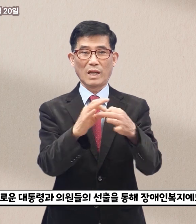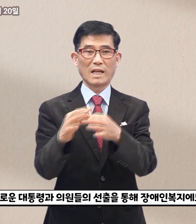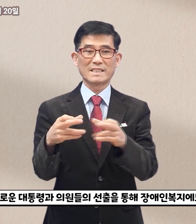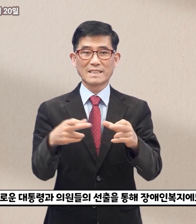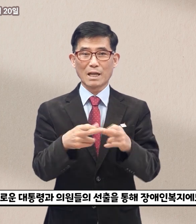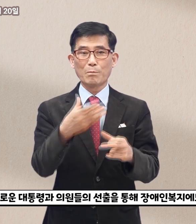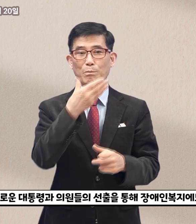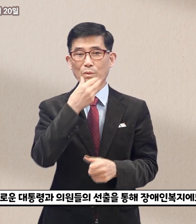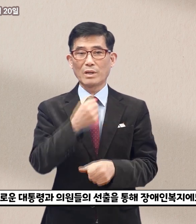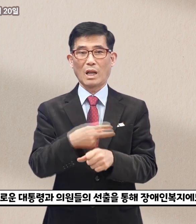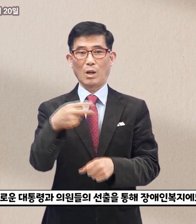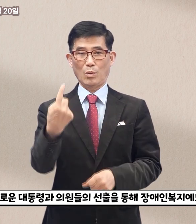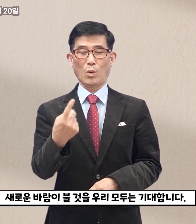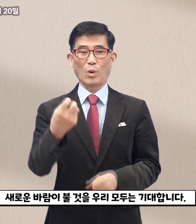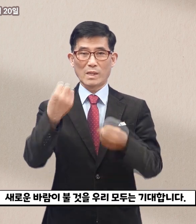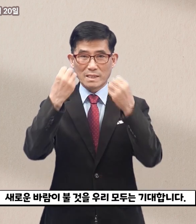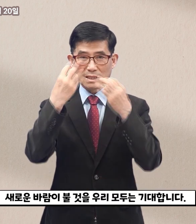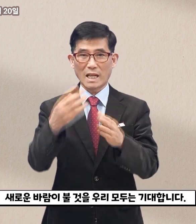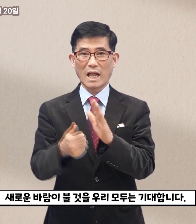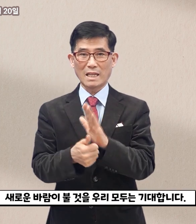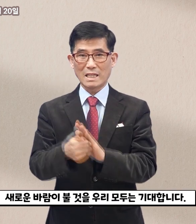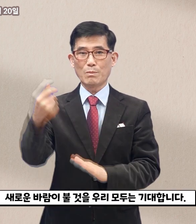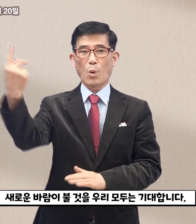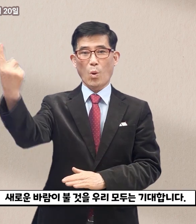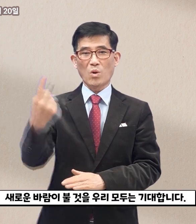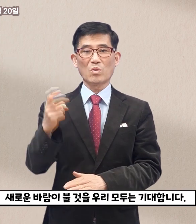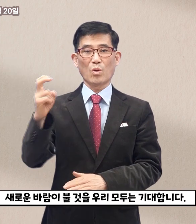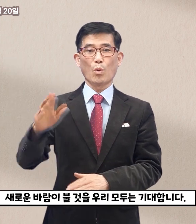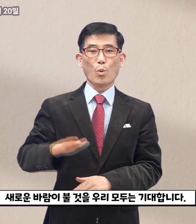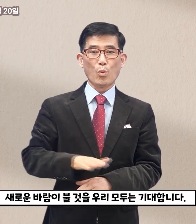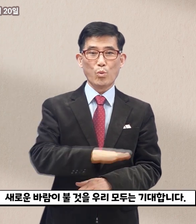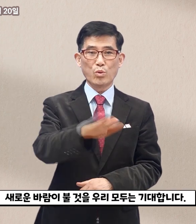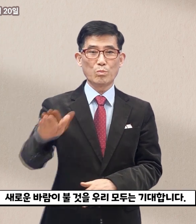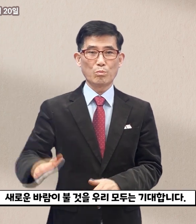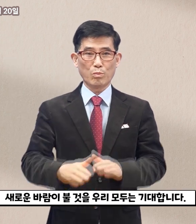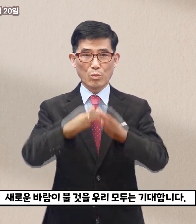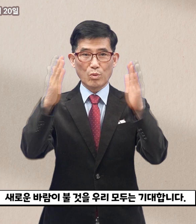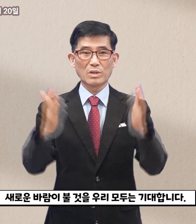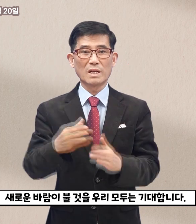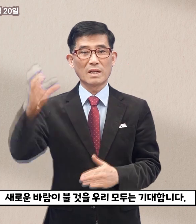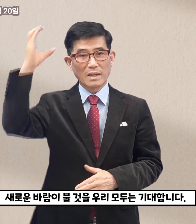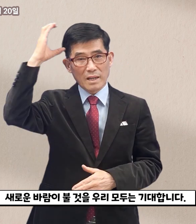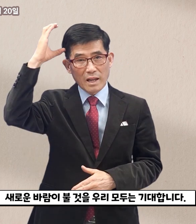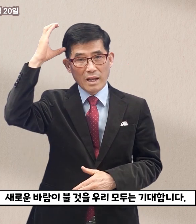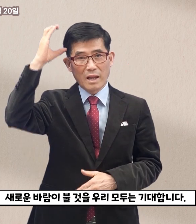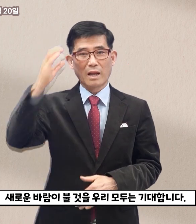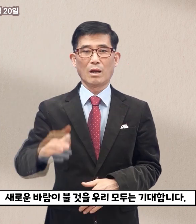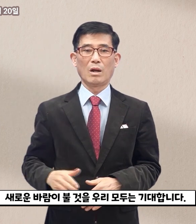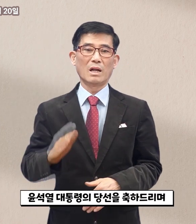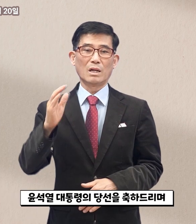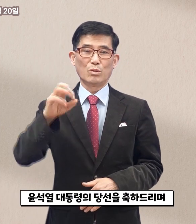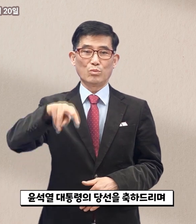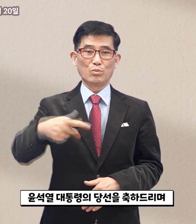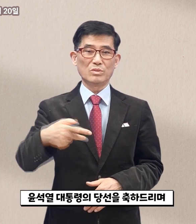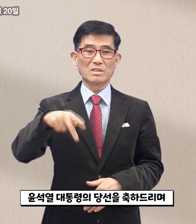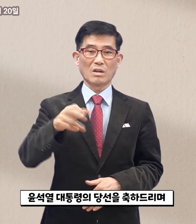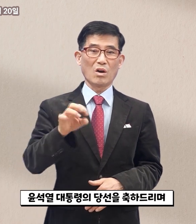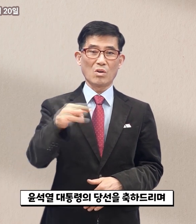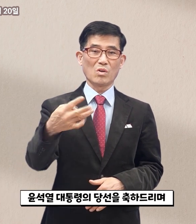장애인 복지에도 새로운 바람이 불 것을 우리 모두는 기대합니다. 윤석열